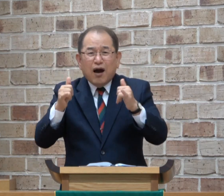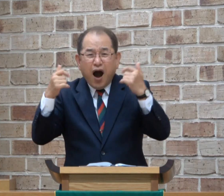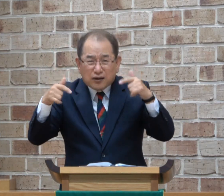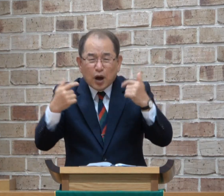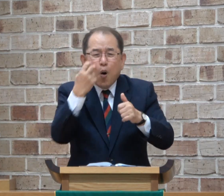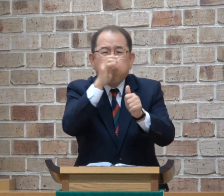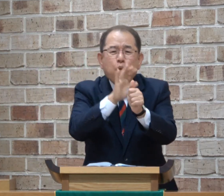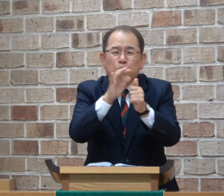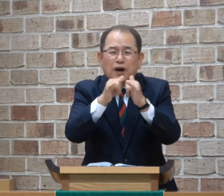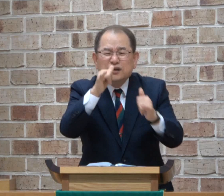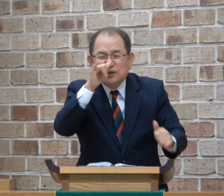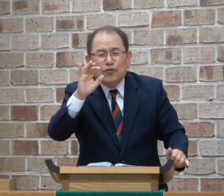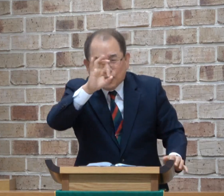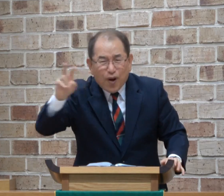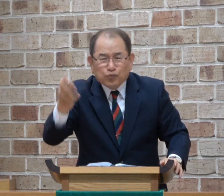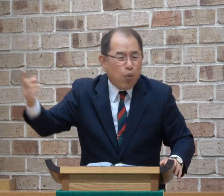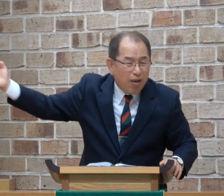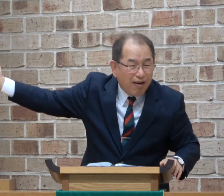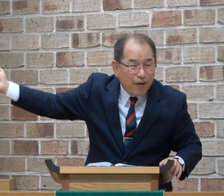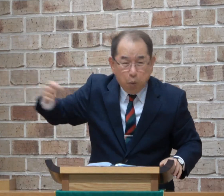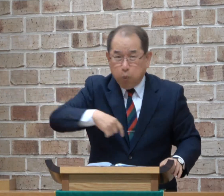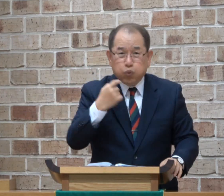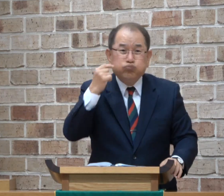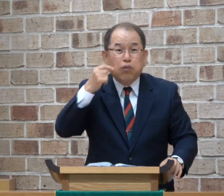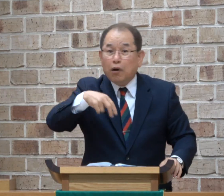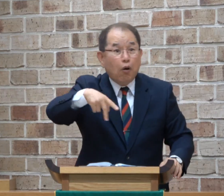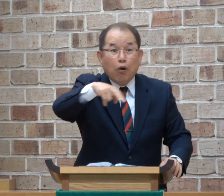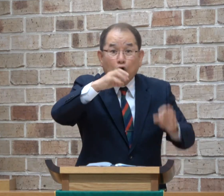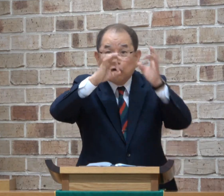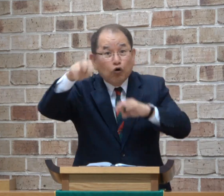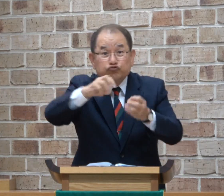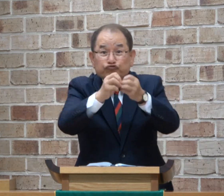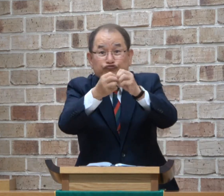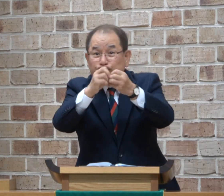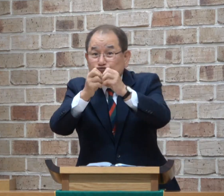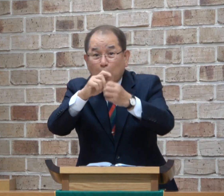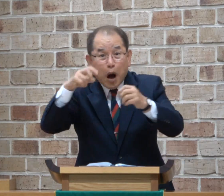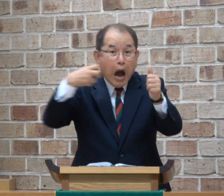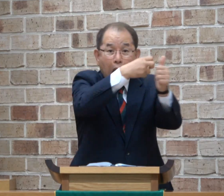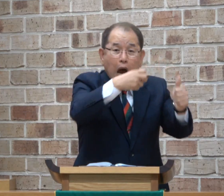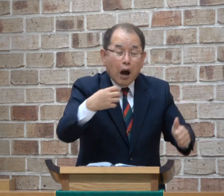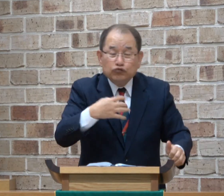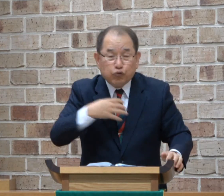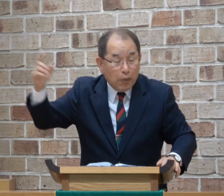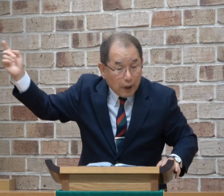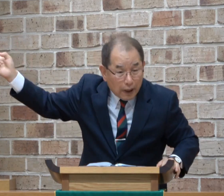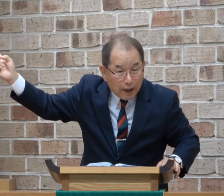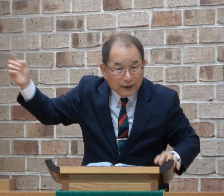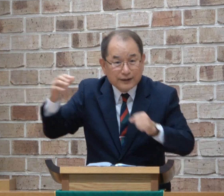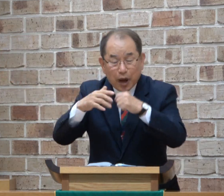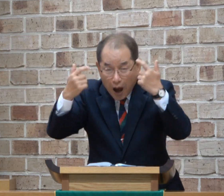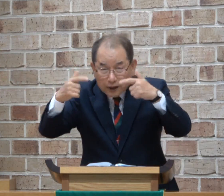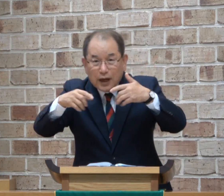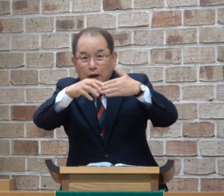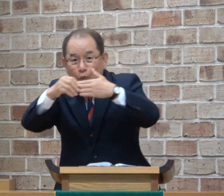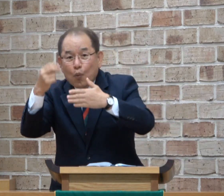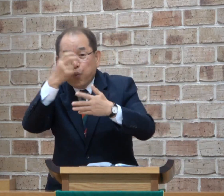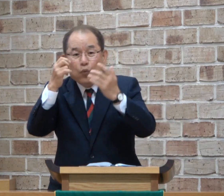이분들은 보호자가 꼭 필요합니다. 위험하기 때문에 항상 누군가의 보호가 필요합니다. 그런데 우리는